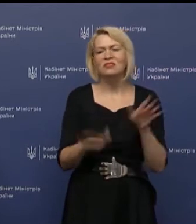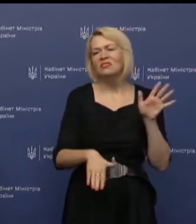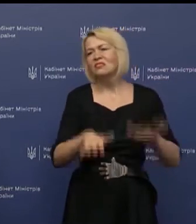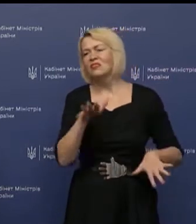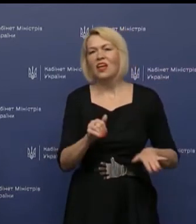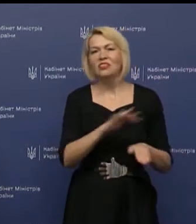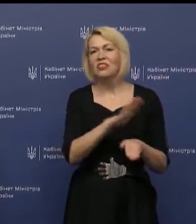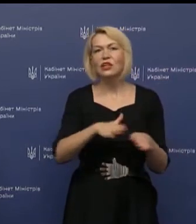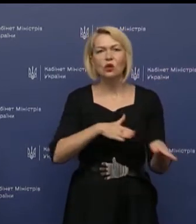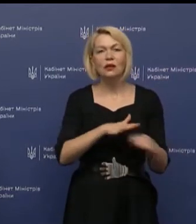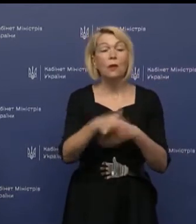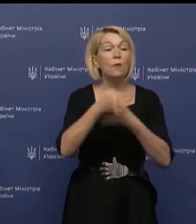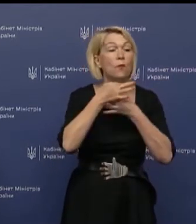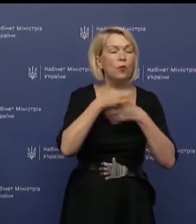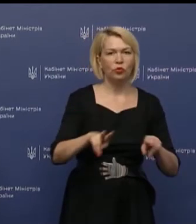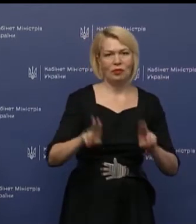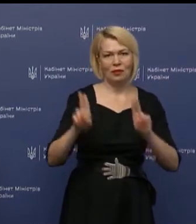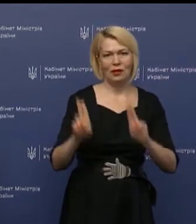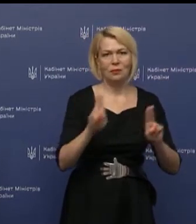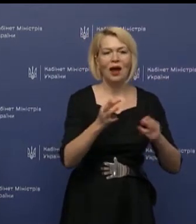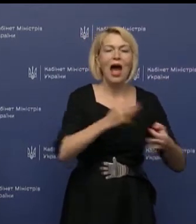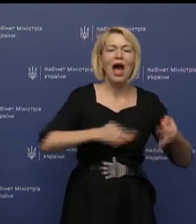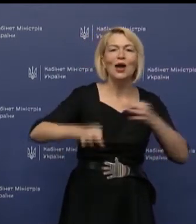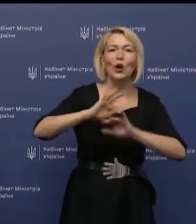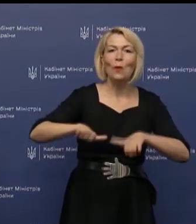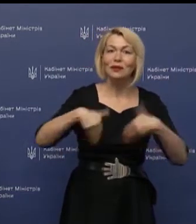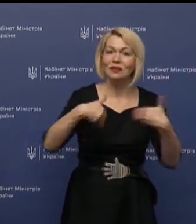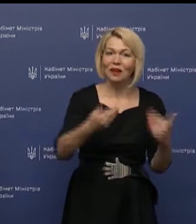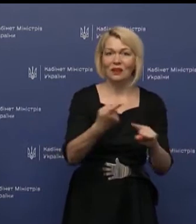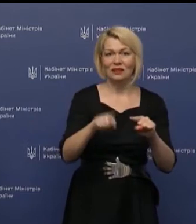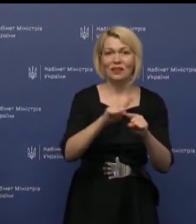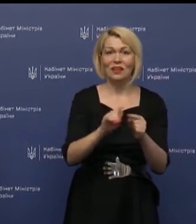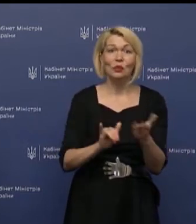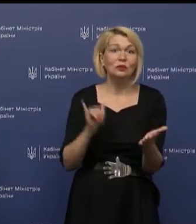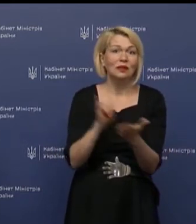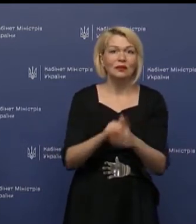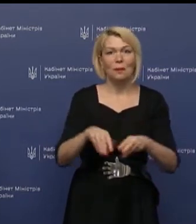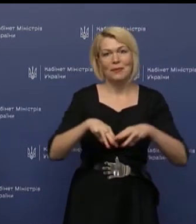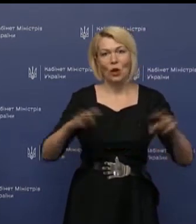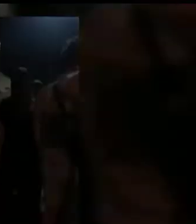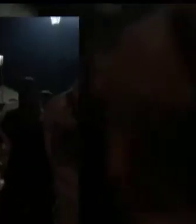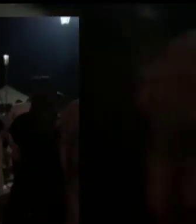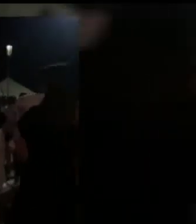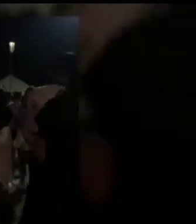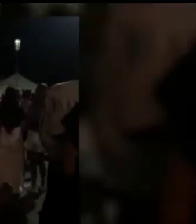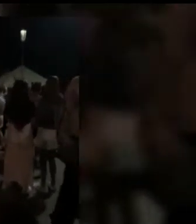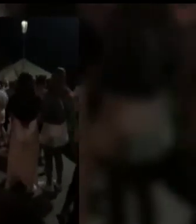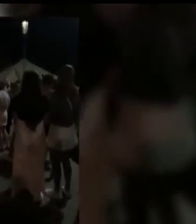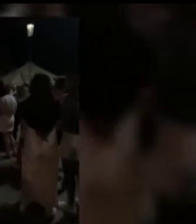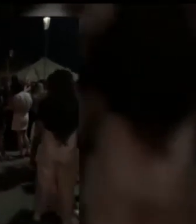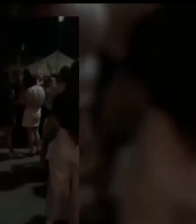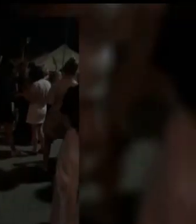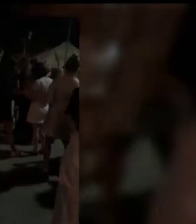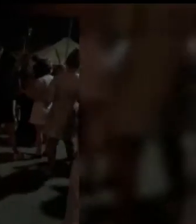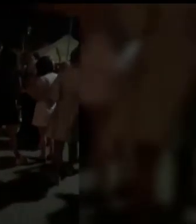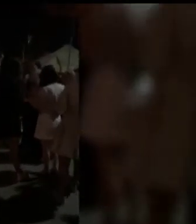повне недотримання будь-яких правил, будь-яких рекомендацій, які встановлені Міністерством охорони здоров'я. Максим Степанов